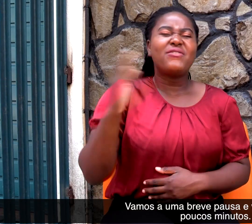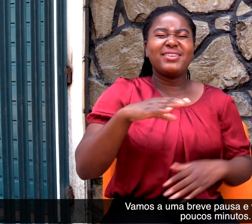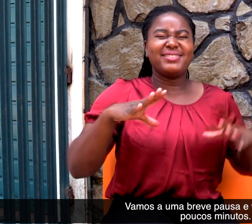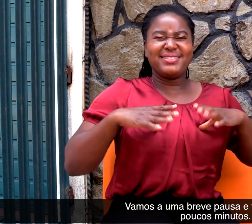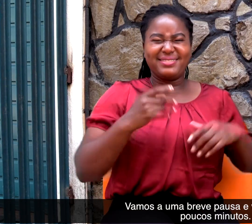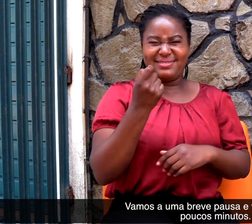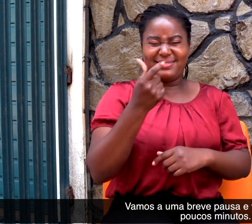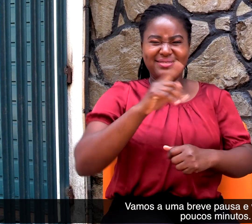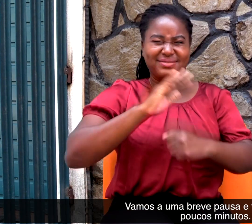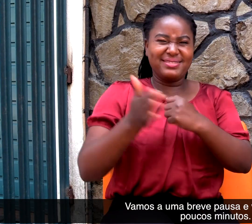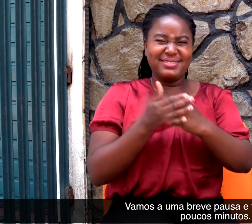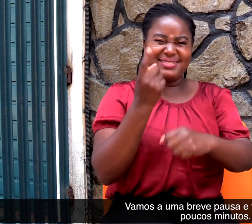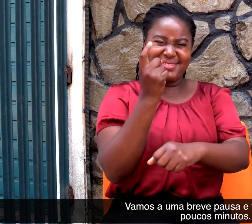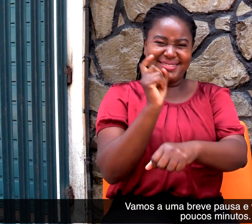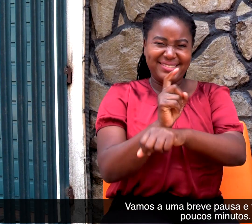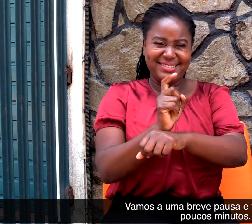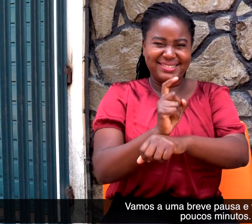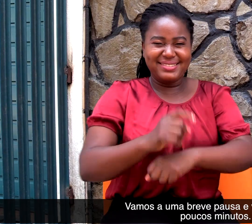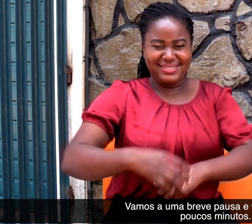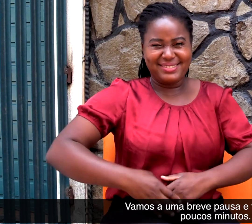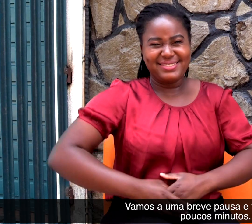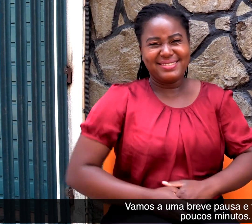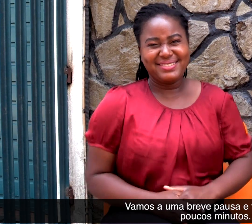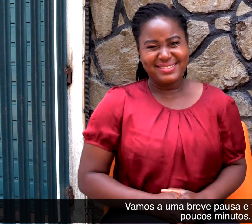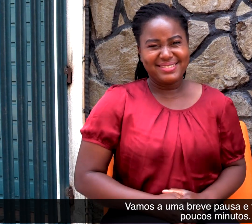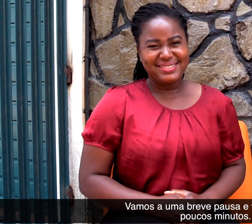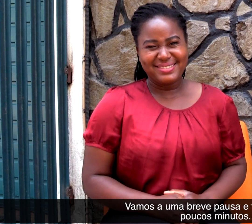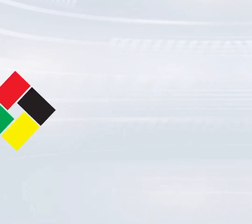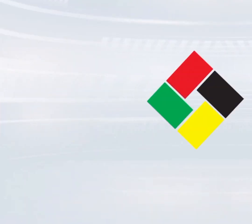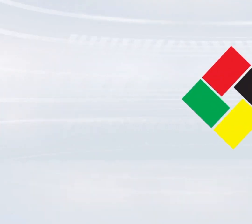vamos a uma breve pausa e voltamos em poucos